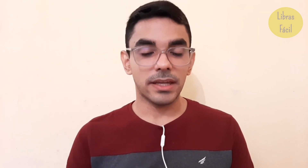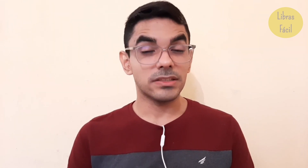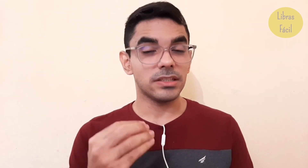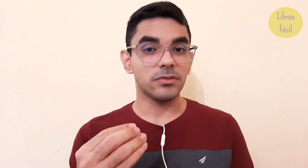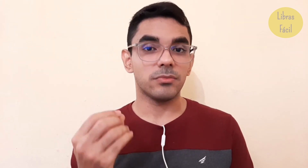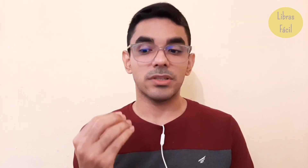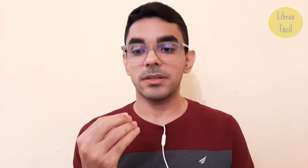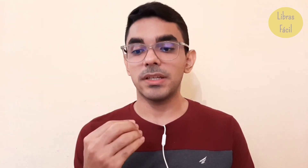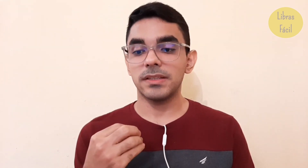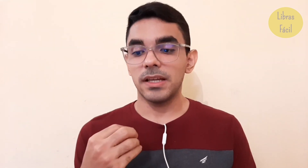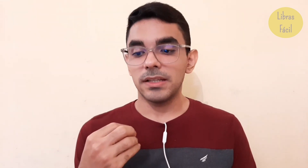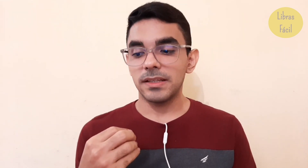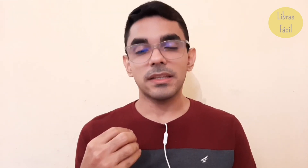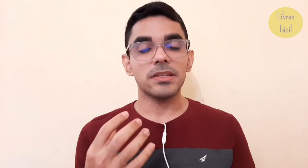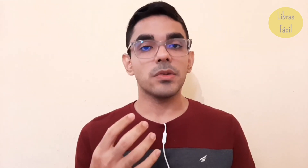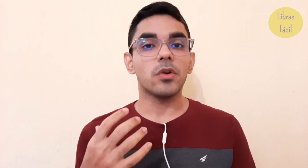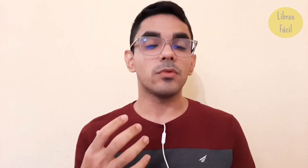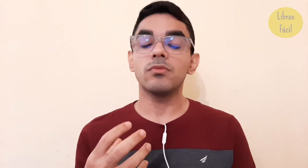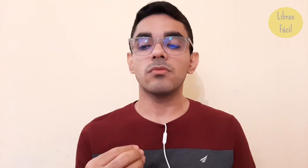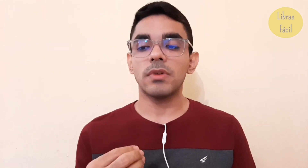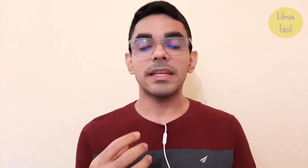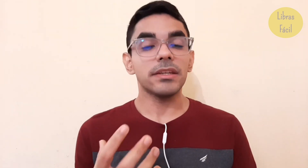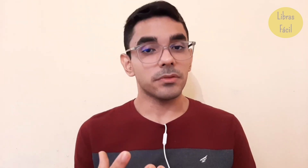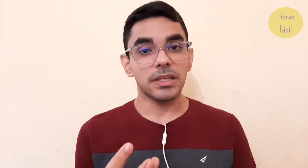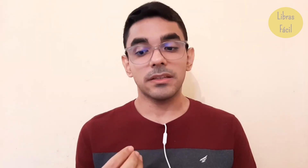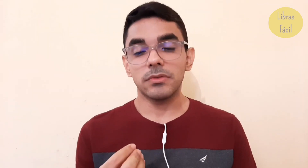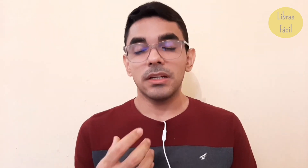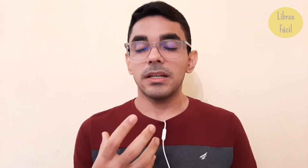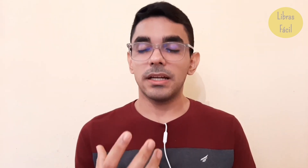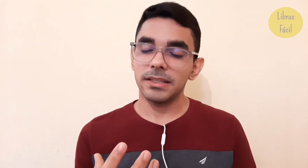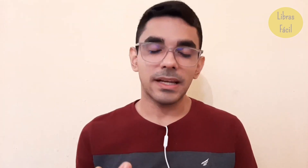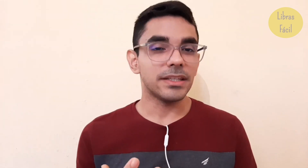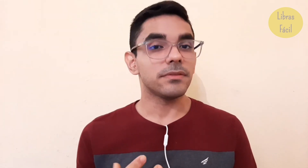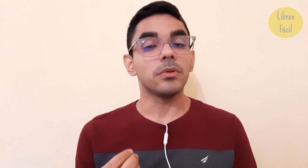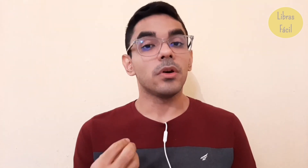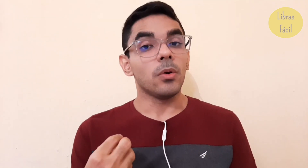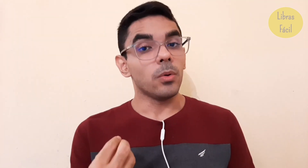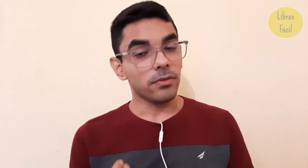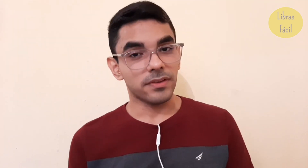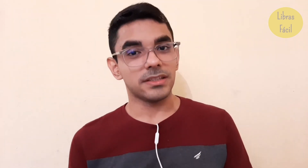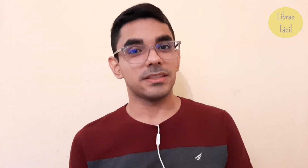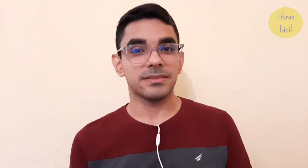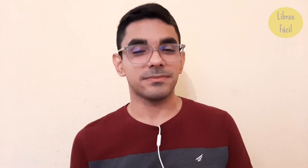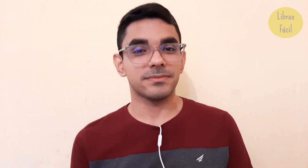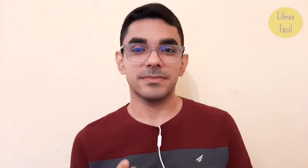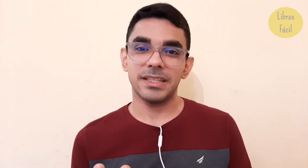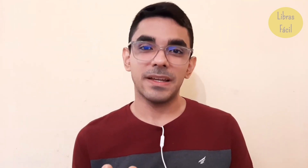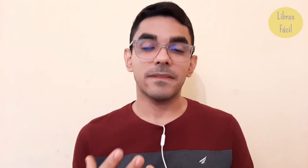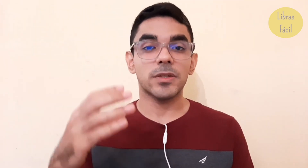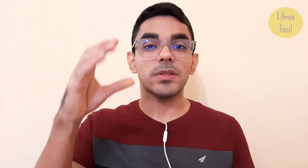vertido, pode também ser entendido como um alívio, né? Então, que alívio, ufa. Então nós podemos utilizar